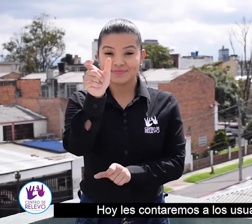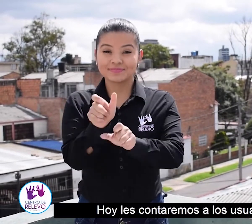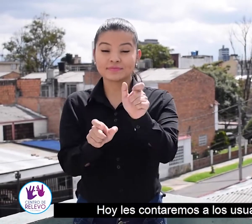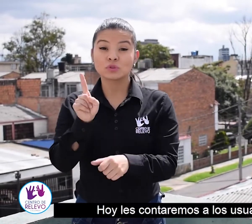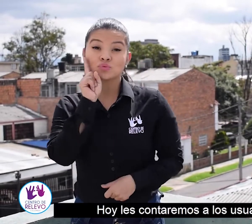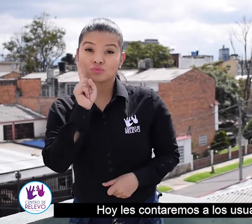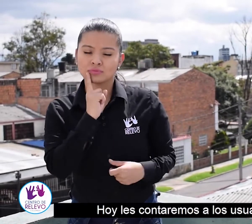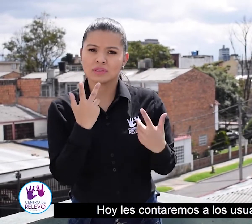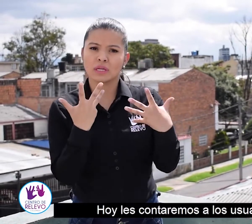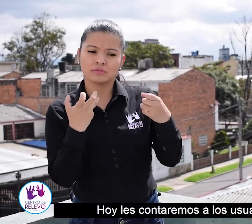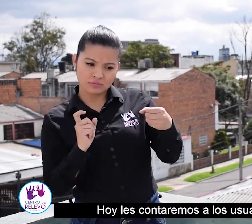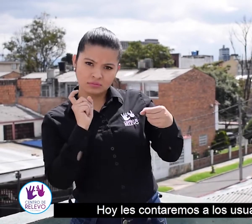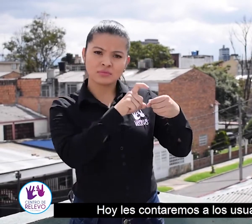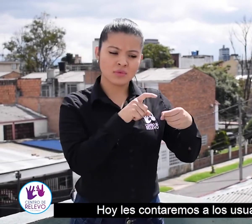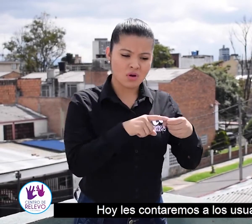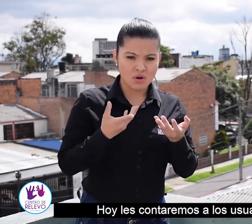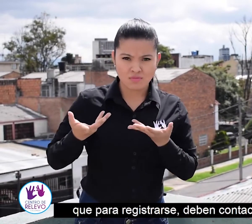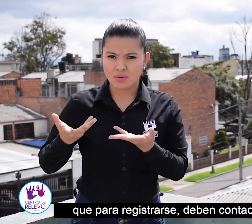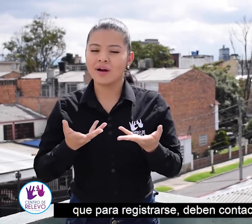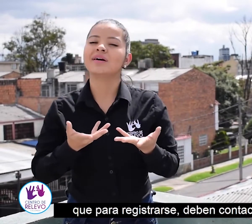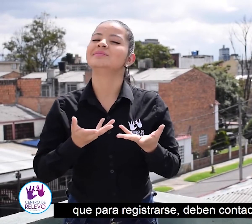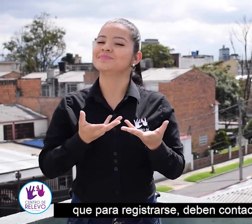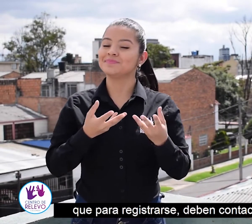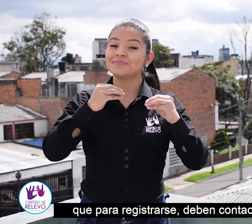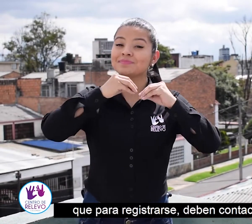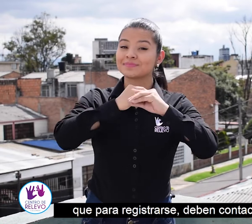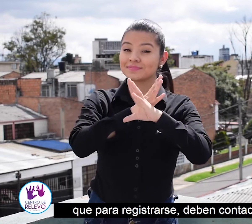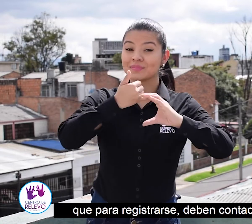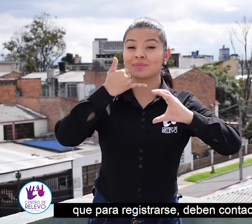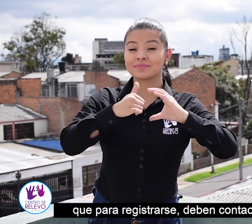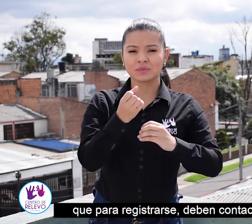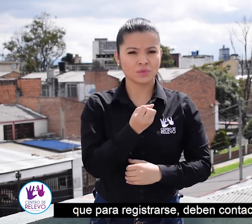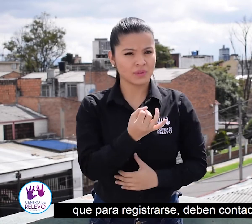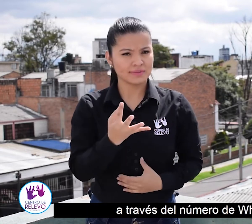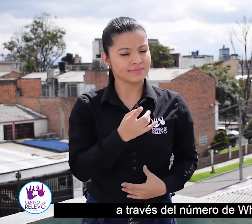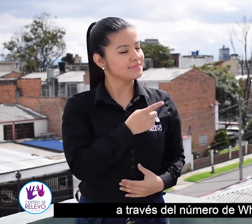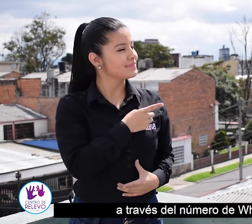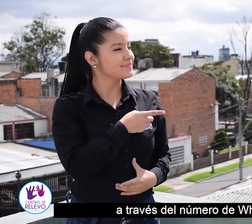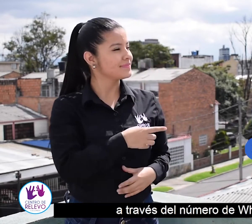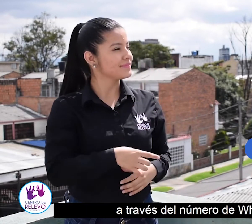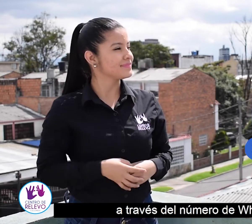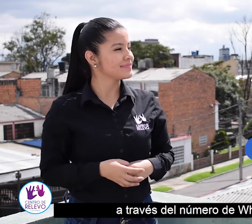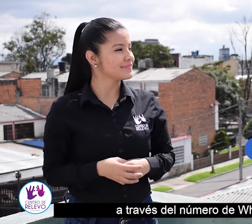Hoy les contaremos a los usuarios sordos que para registrarse deben contactarse con PQRS a través del número de WhatsApp